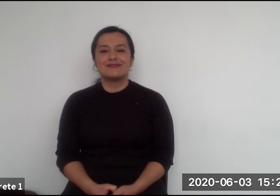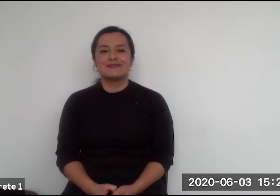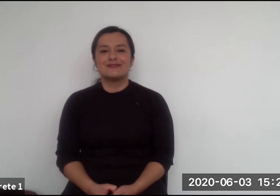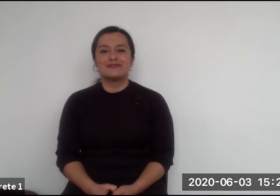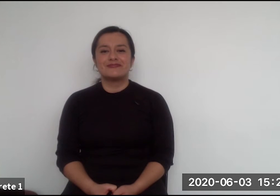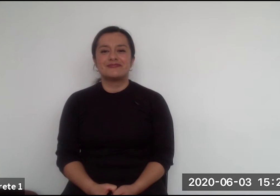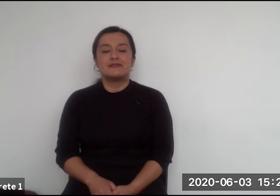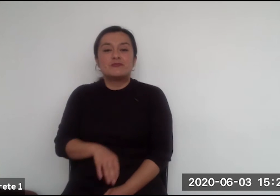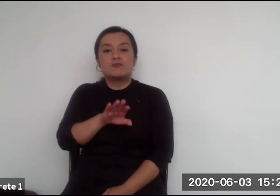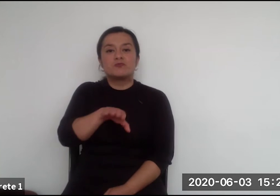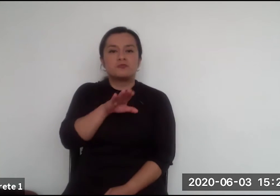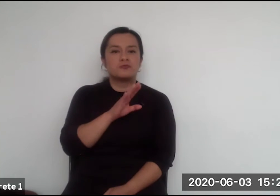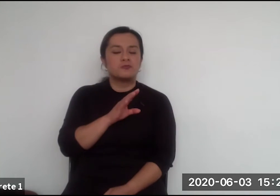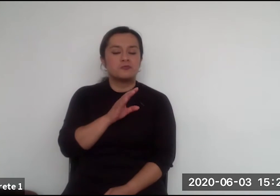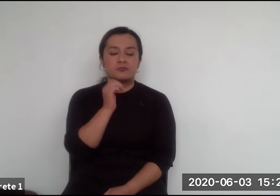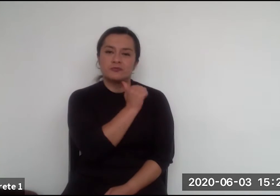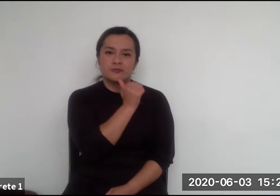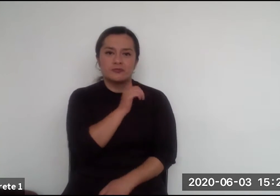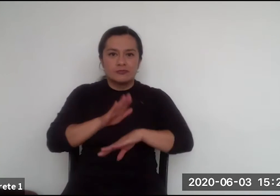tinha pensado